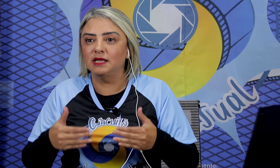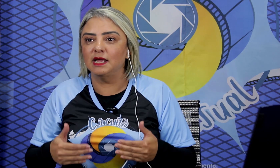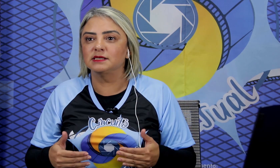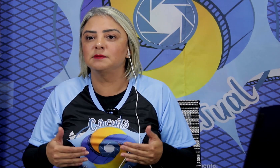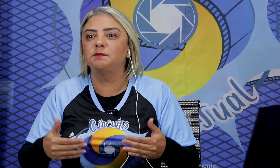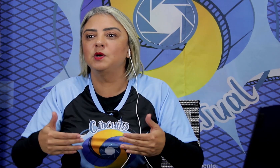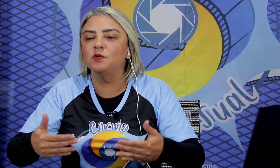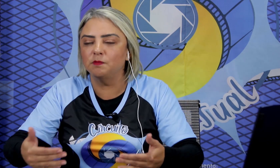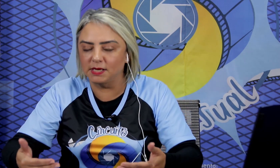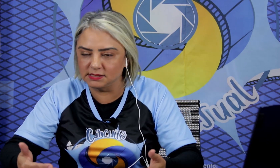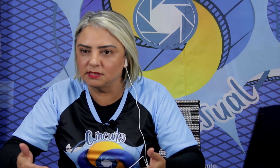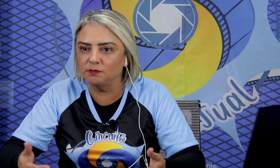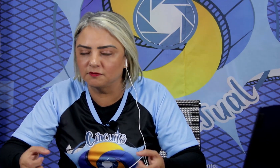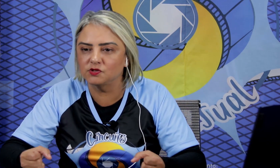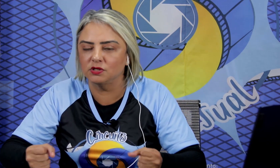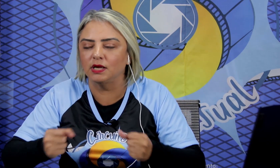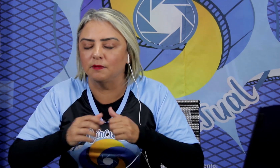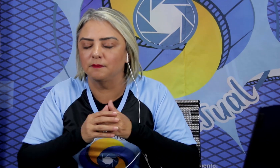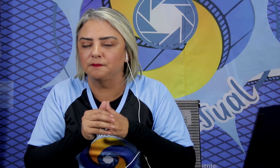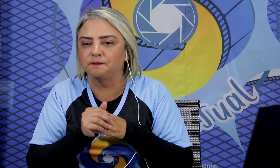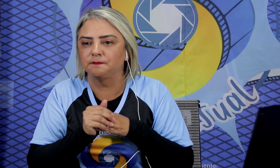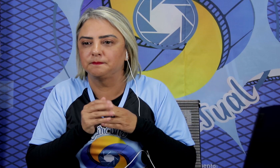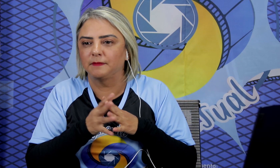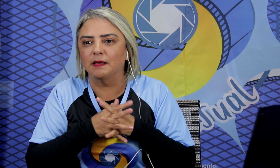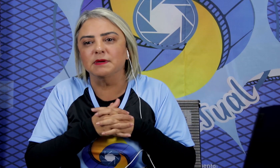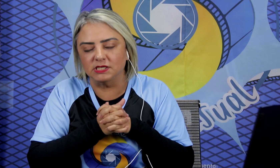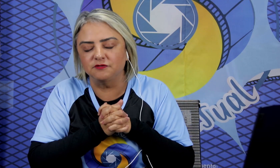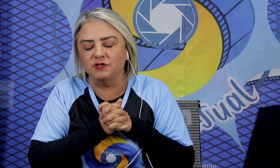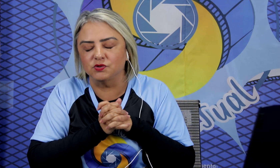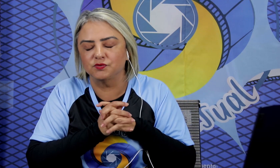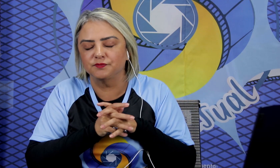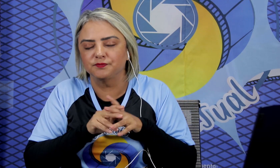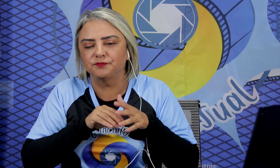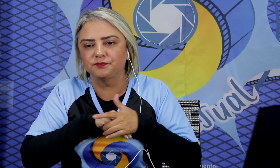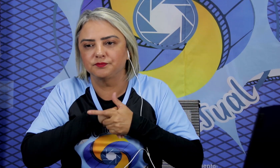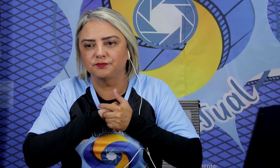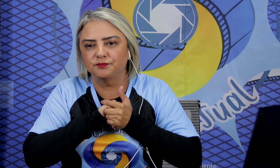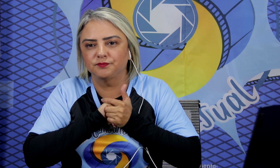essa preocupação profissional. Mas é difícil.